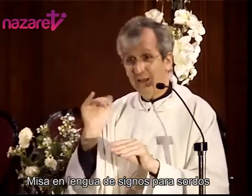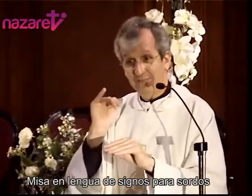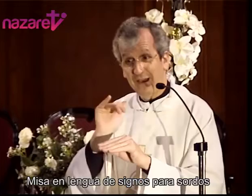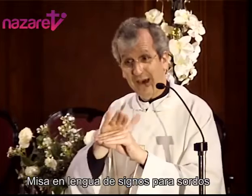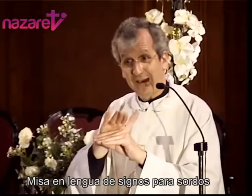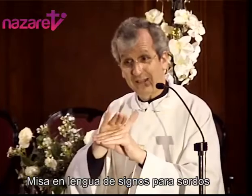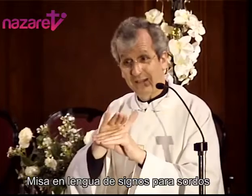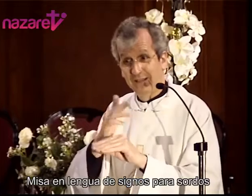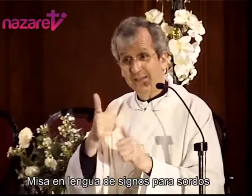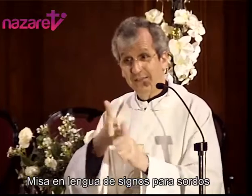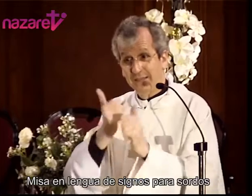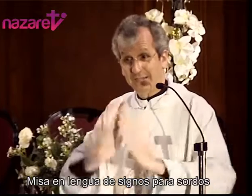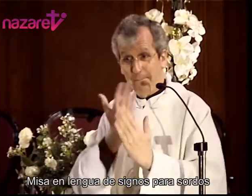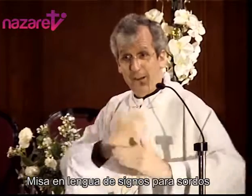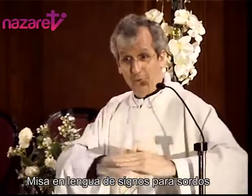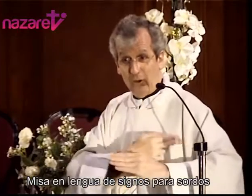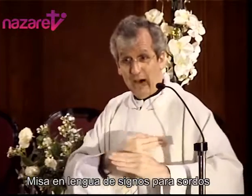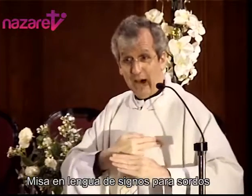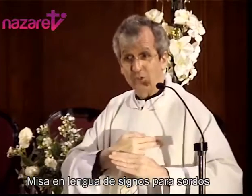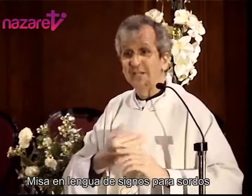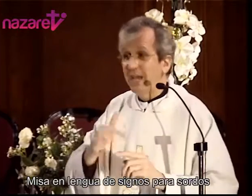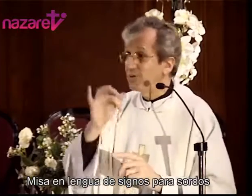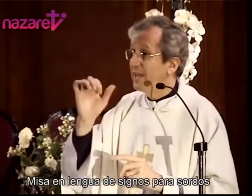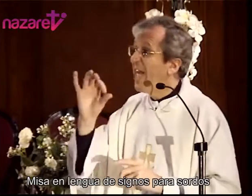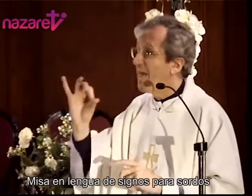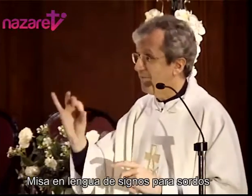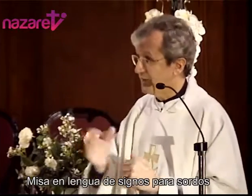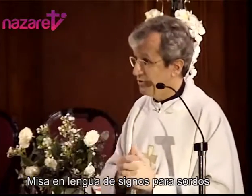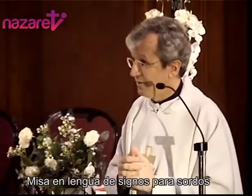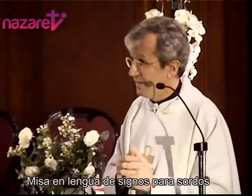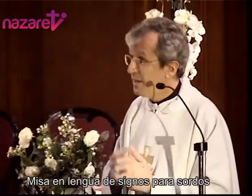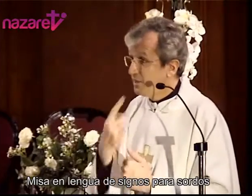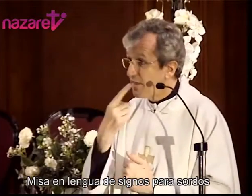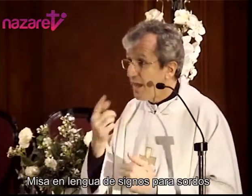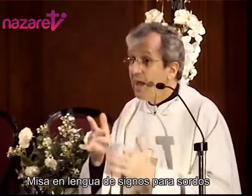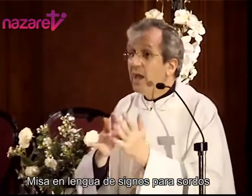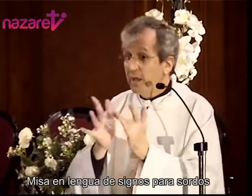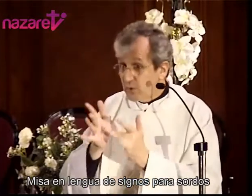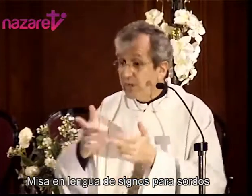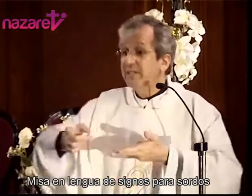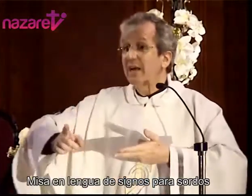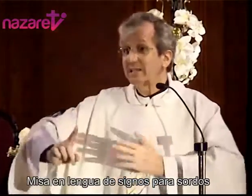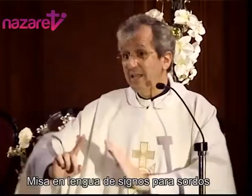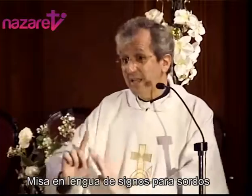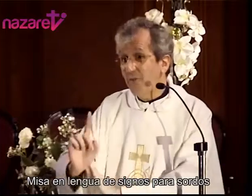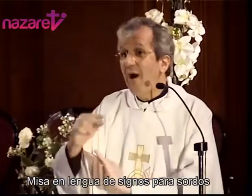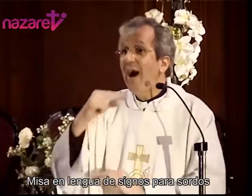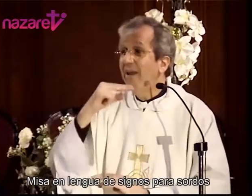la carta de San Pablo a los cristianos de Éfeso. Decía, Jesús que está sentado a la